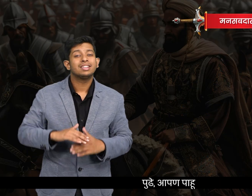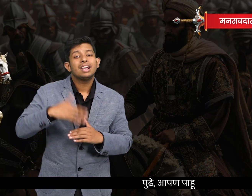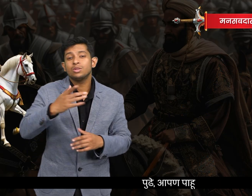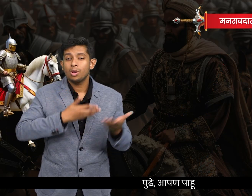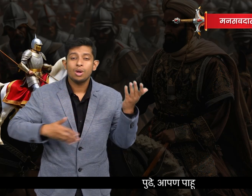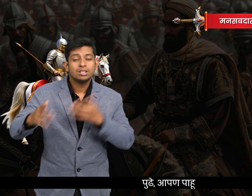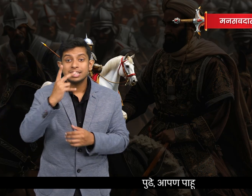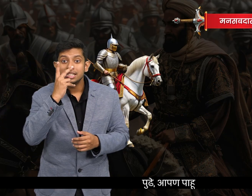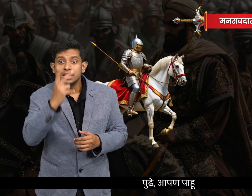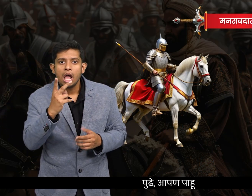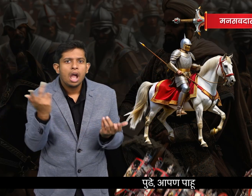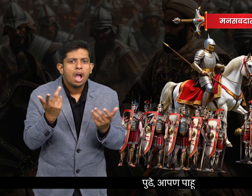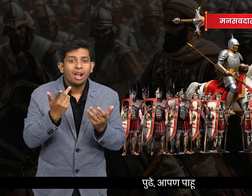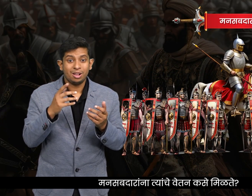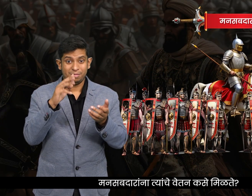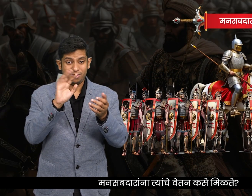पुढे आपण पाहू